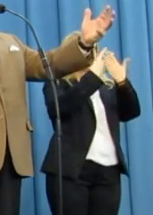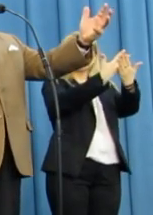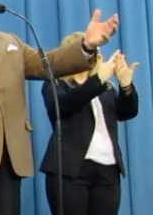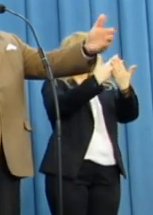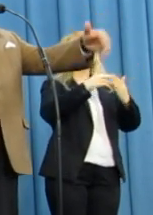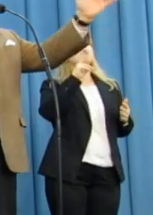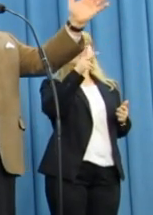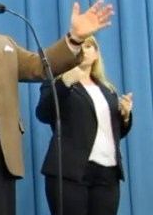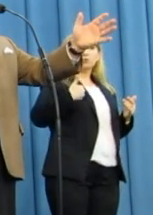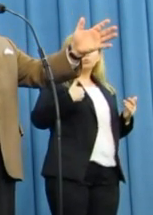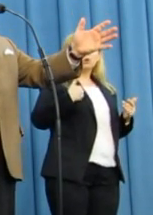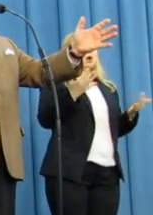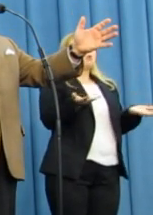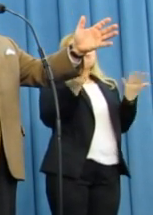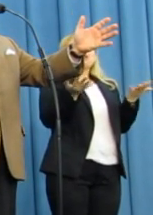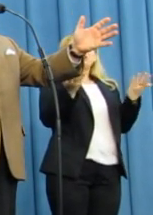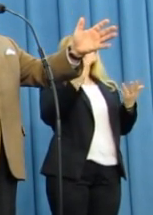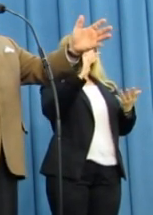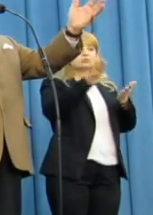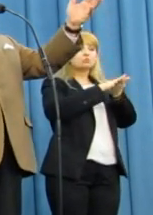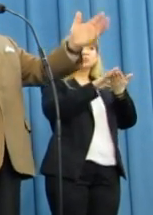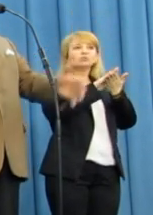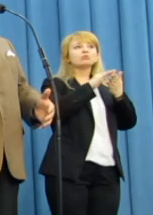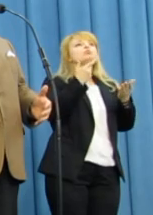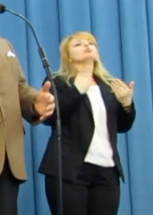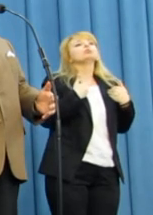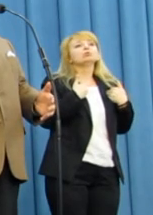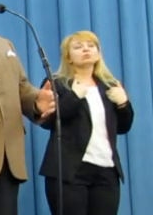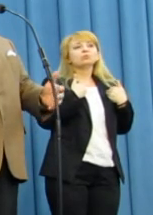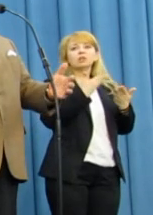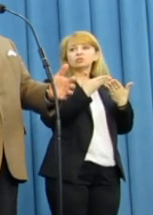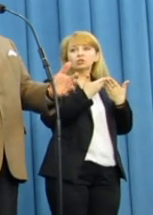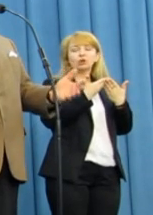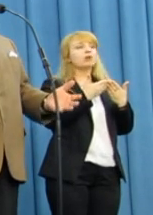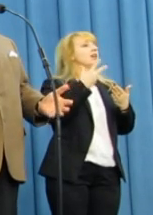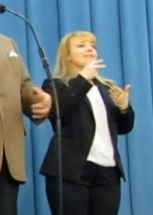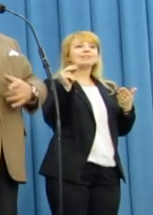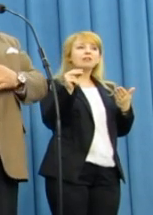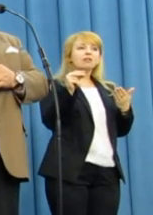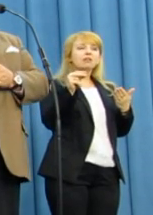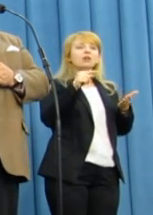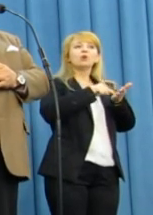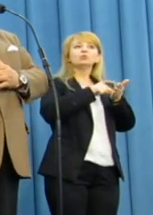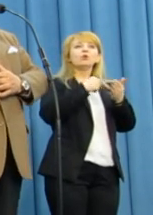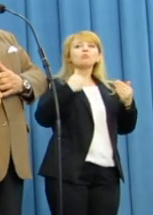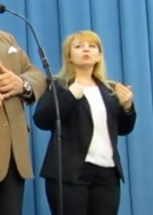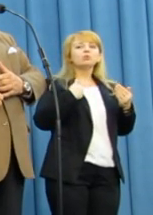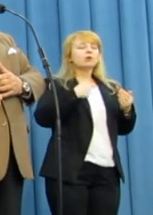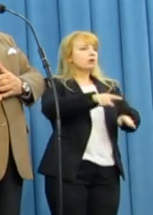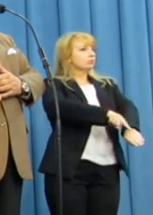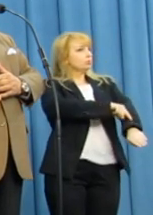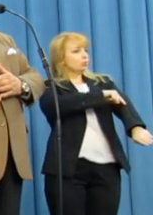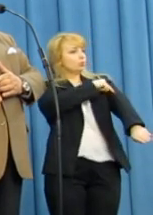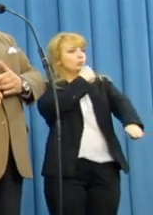czy że tak łatwo te 3 miesiące dają, czy co to 3 miesiące. Nie, drodzy Państwo, to jest aż